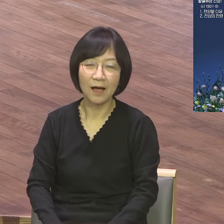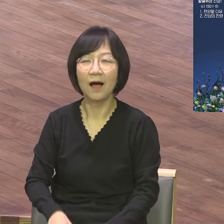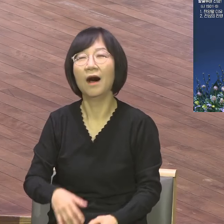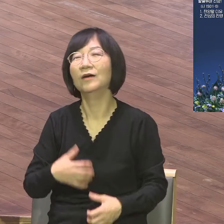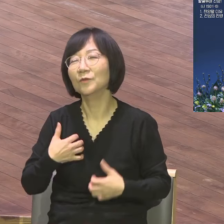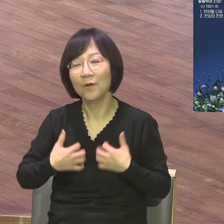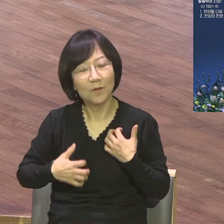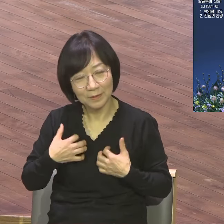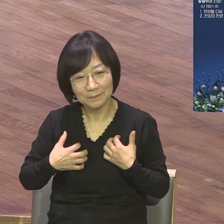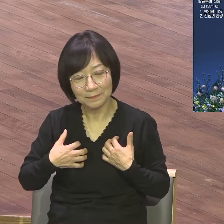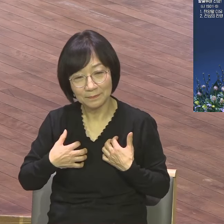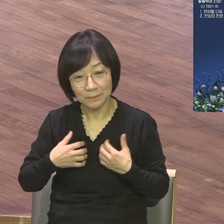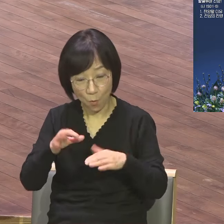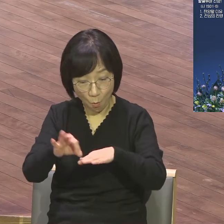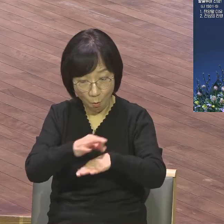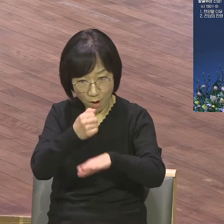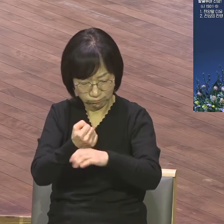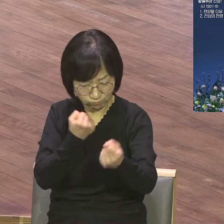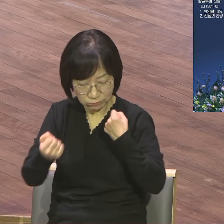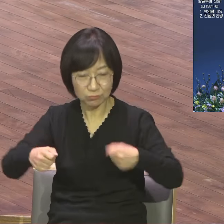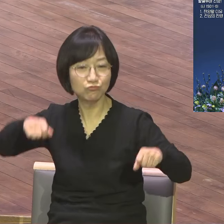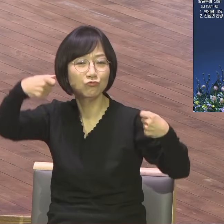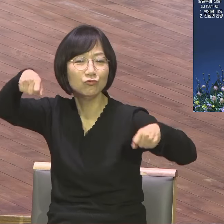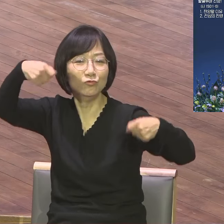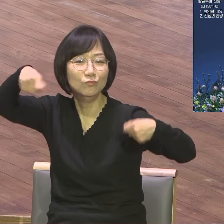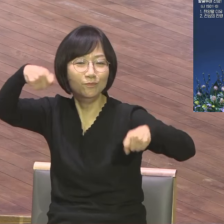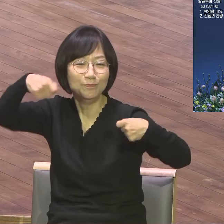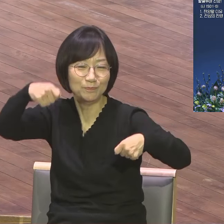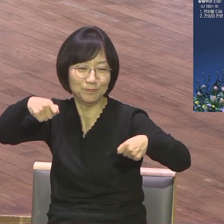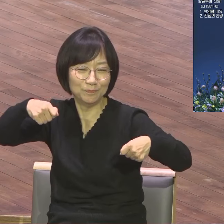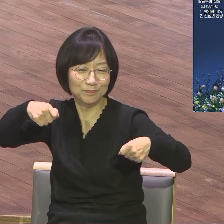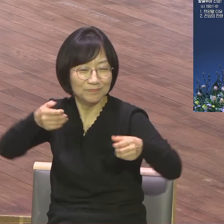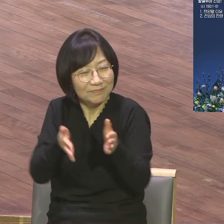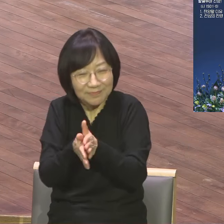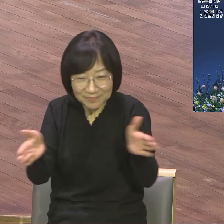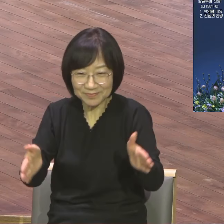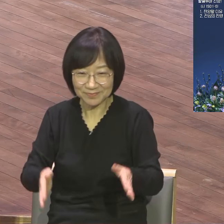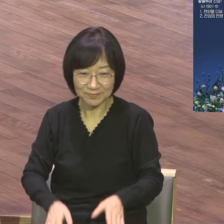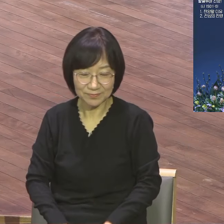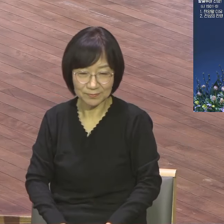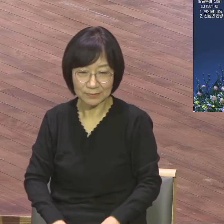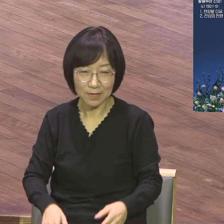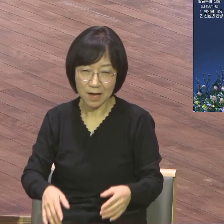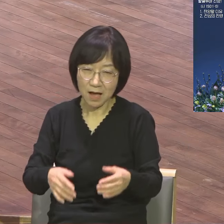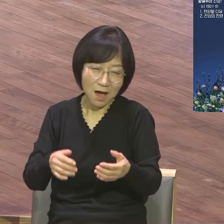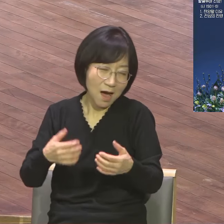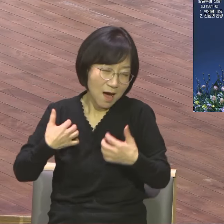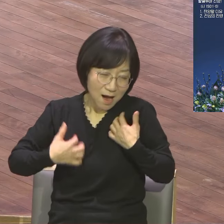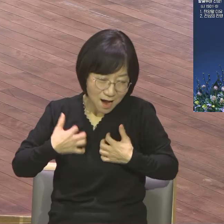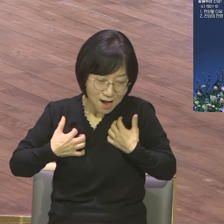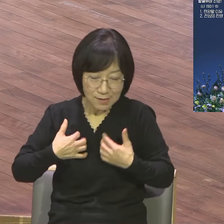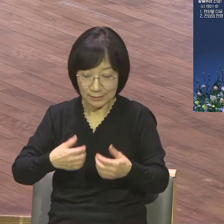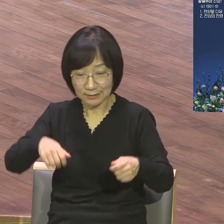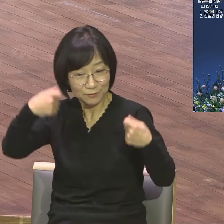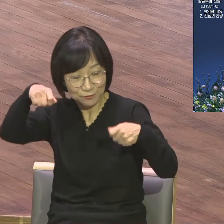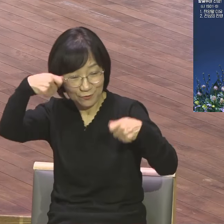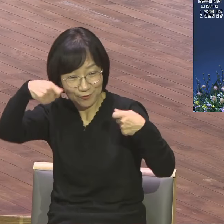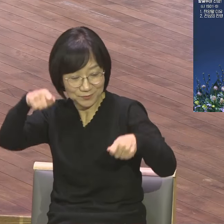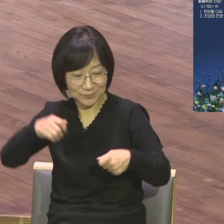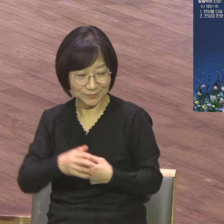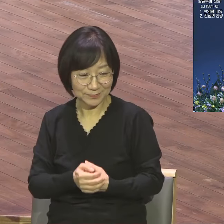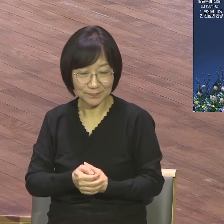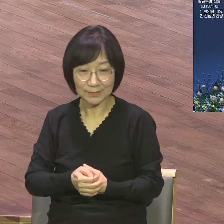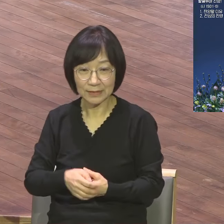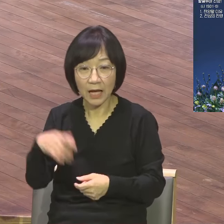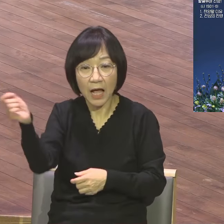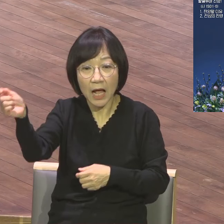추기 시작합니다. 심지어는요 여호와 앞에서 뛰놀며 춤을 추었다라고 표현하는데 다윗이 어느